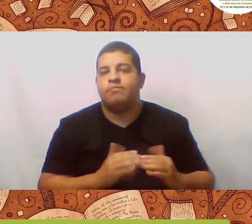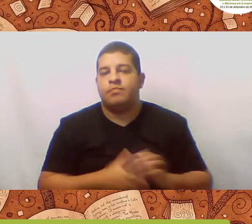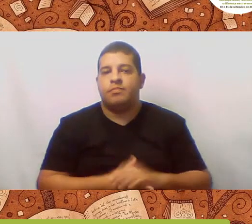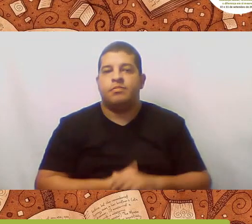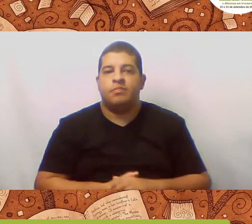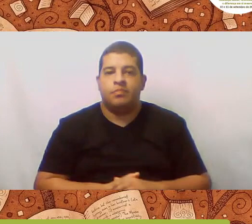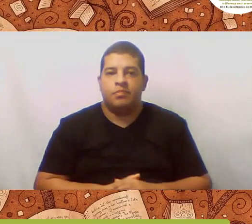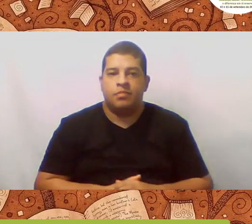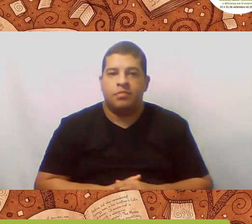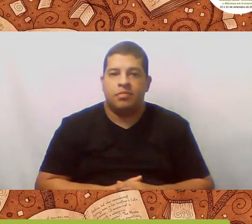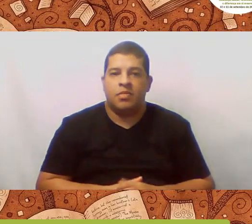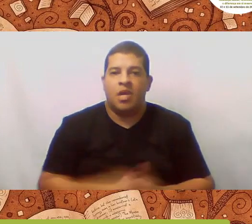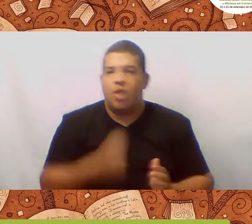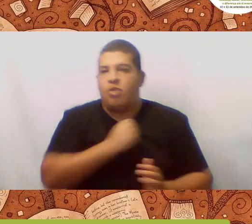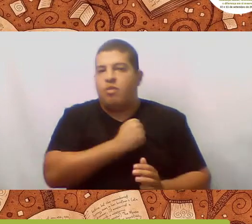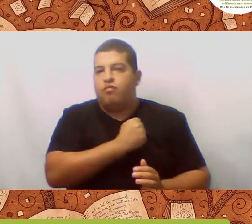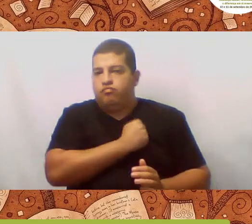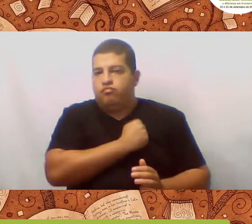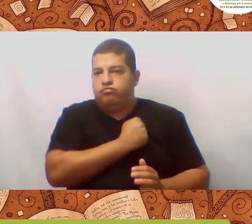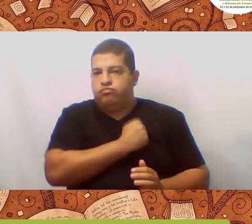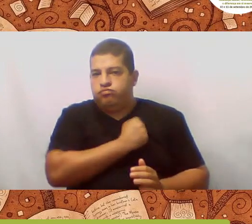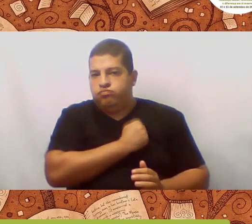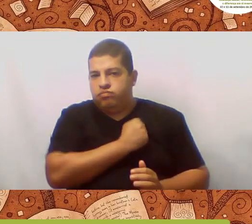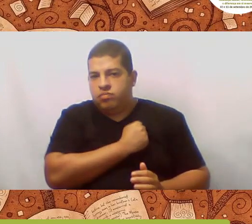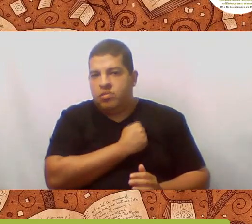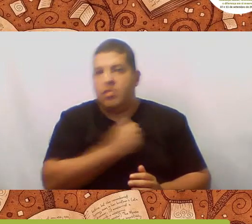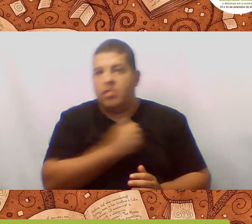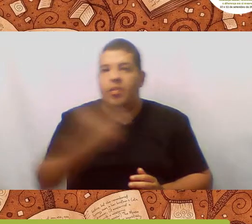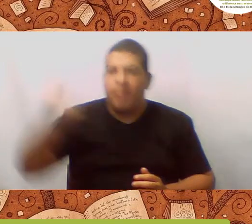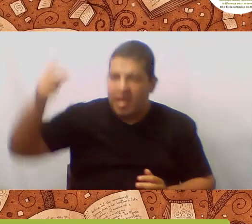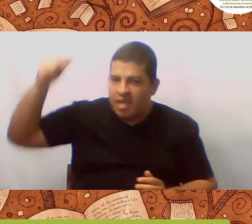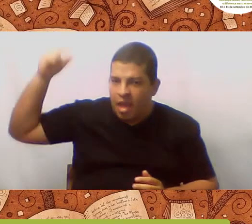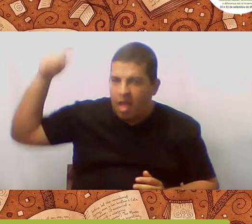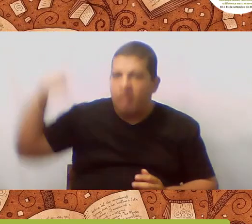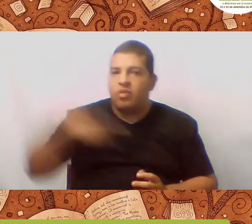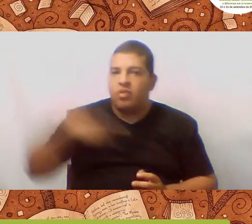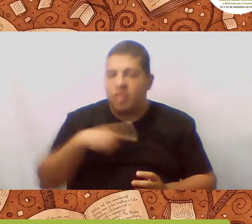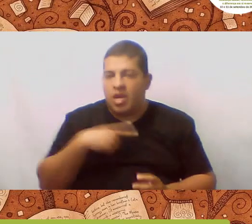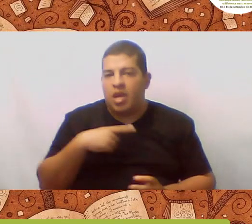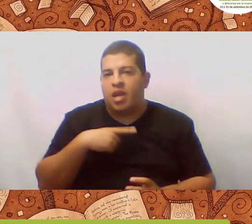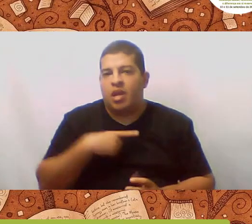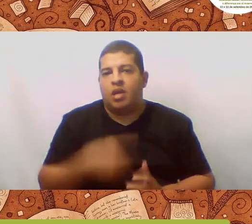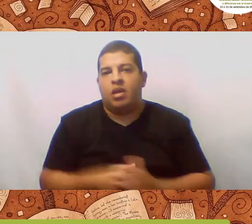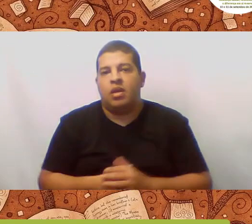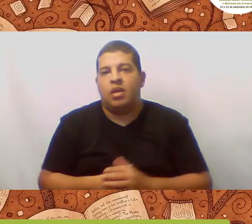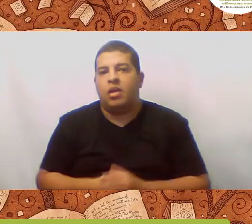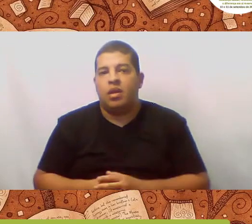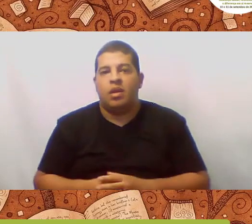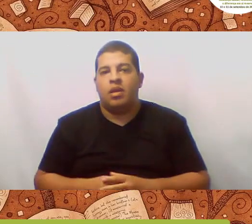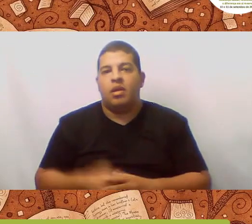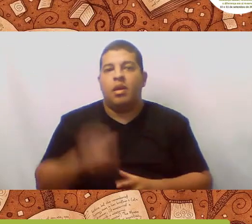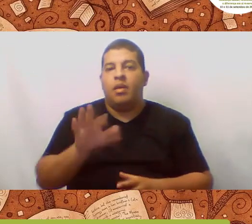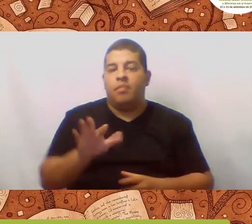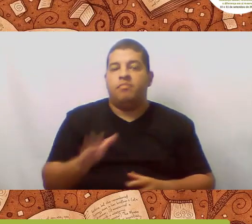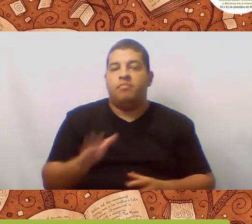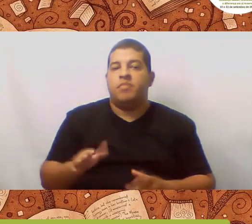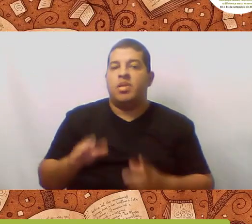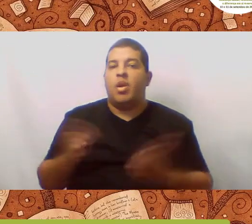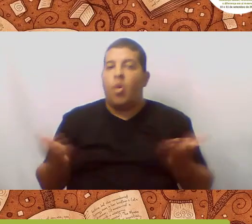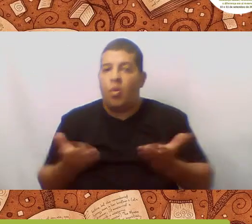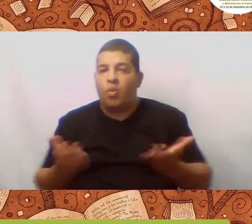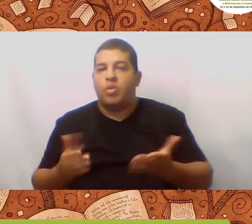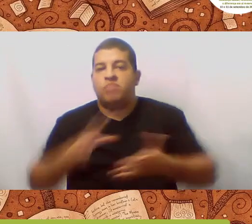de machismo que eram bastante presentes entre nós, né? De maneira que no espaço social latino-americano,